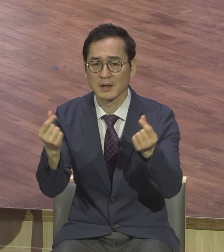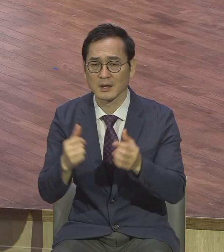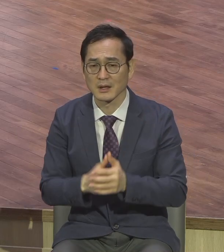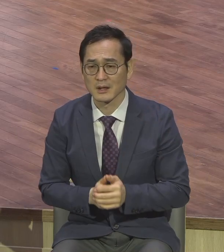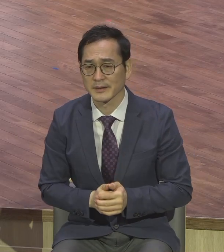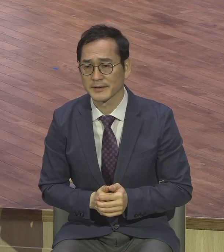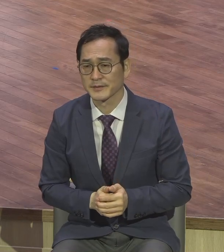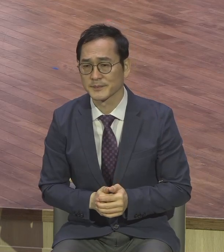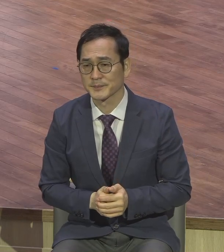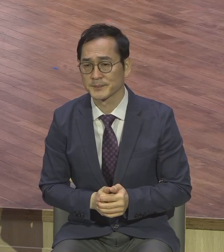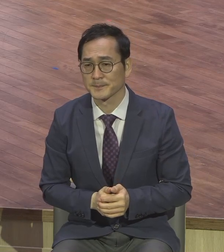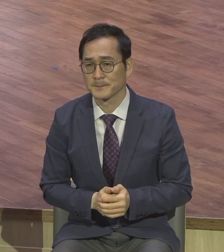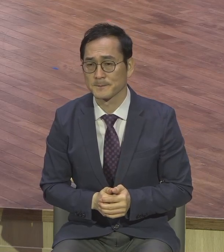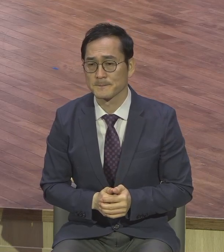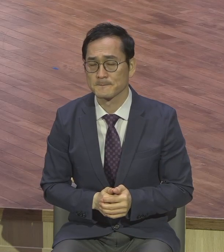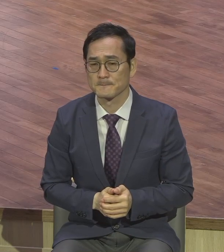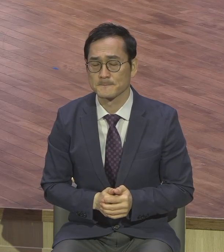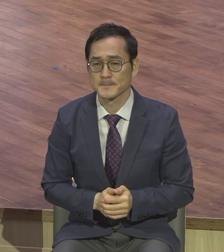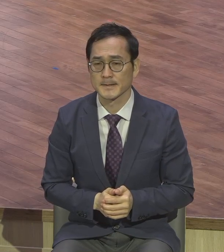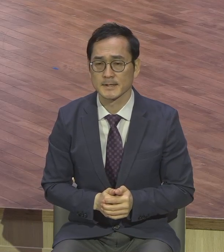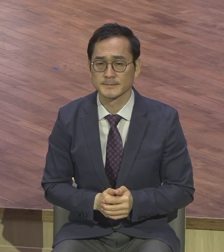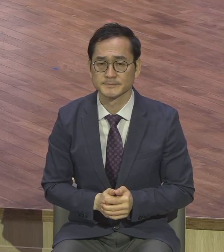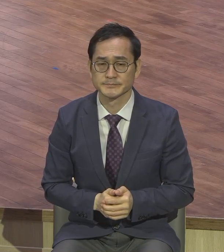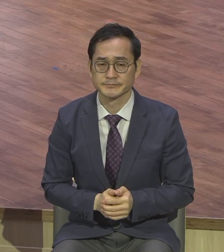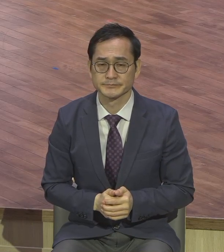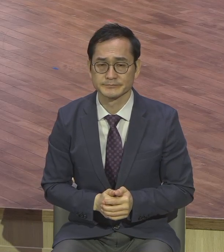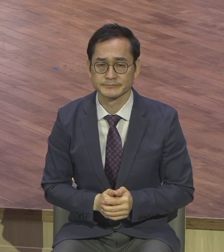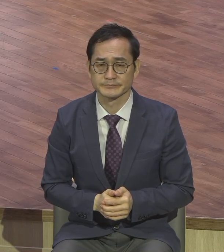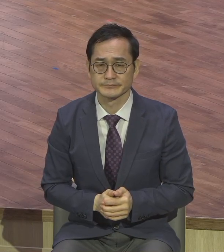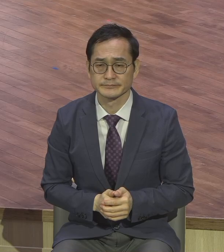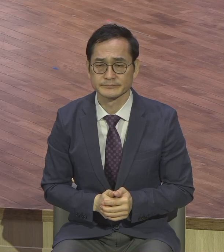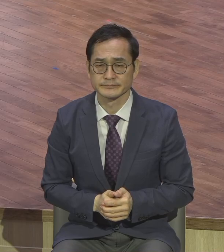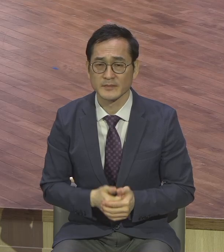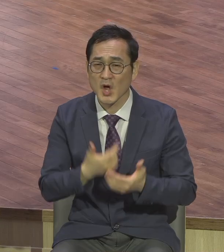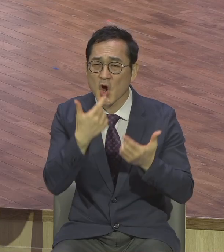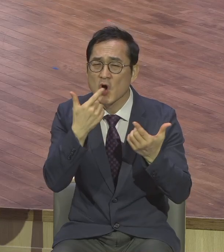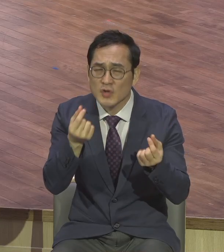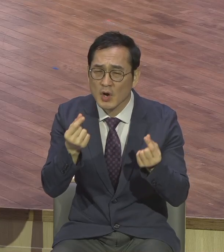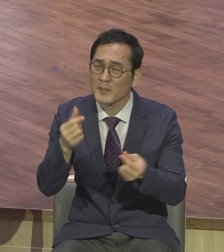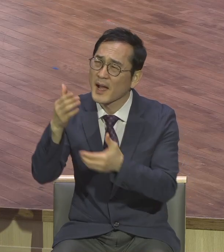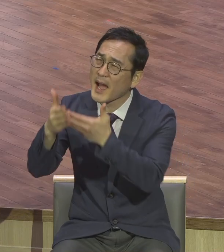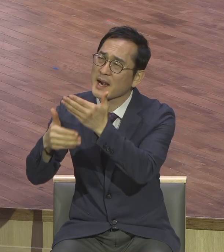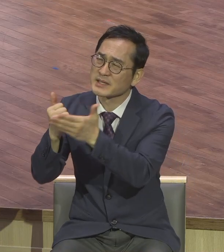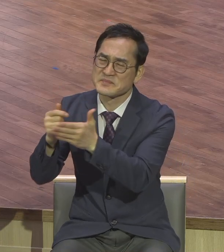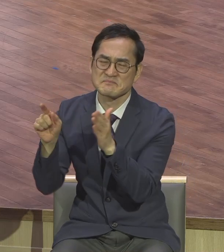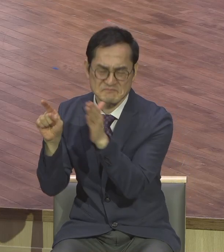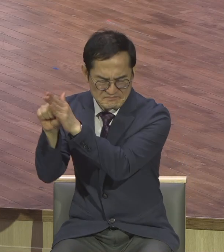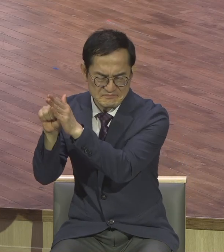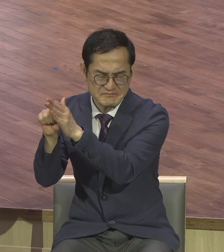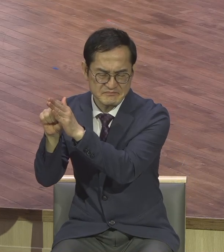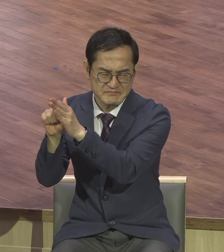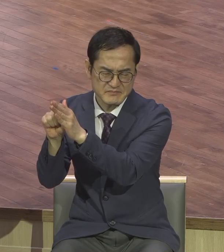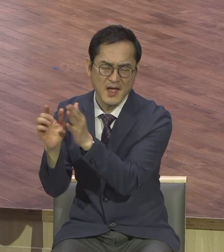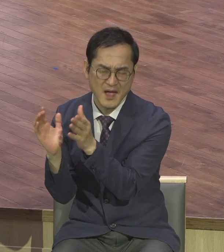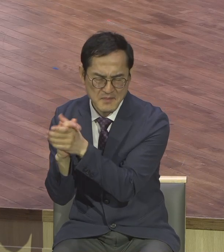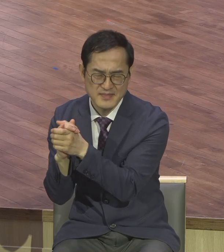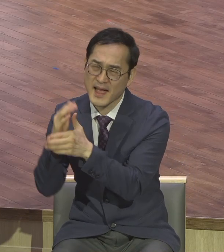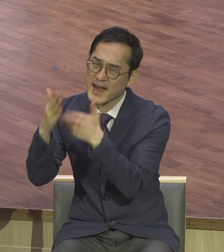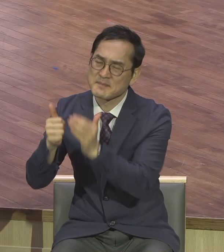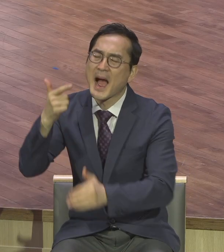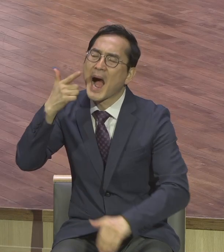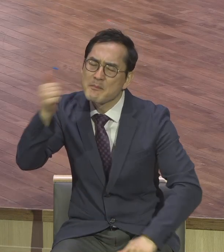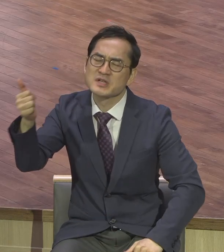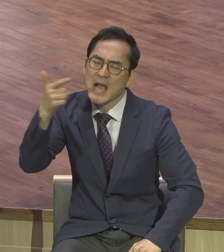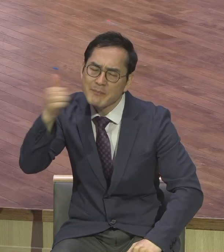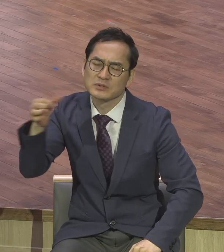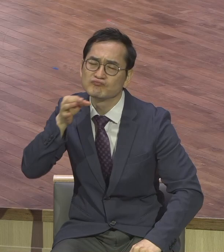잊어버린 거예요. 그런 성도들이 많아요. 전능하신 하나님을 믿는다면서 그분을 아버지라